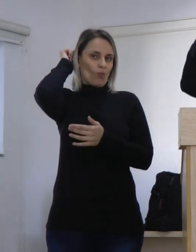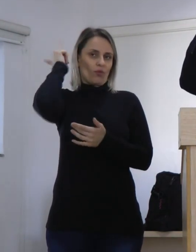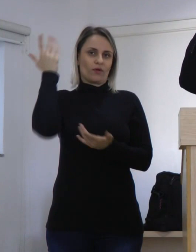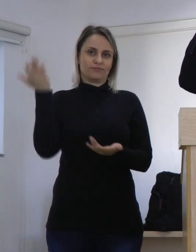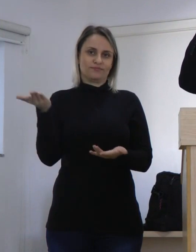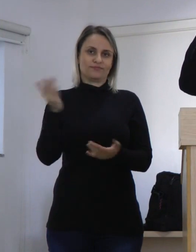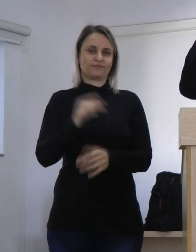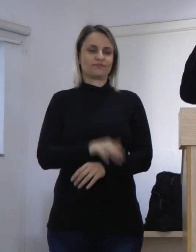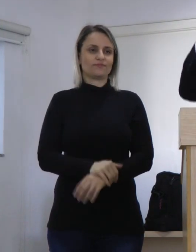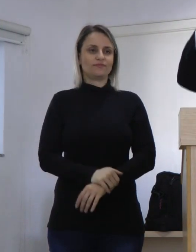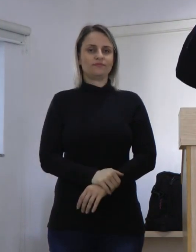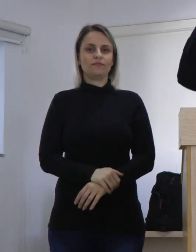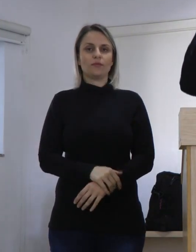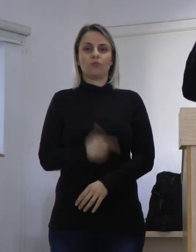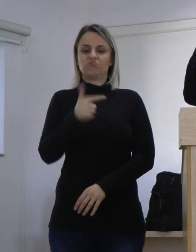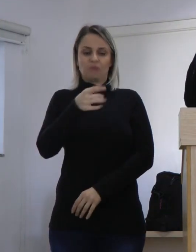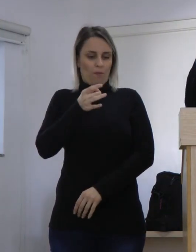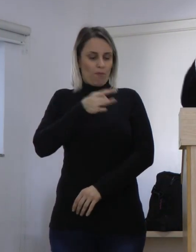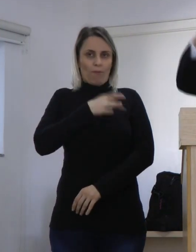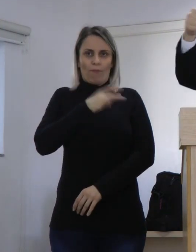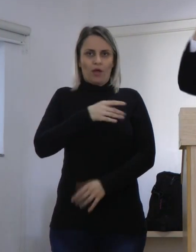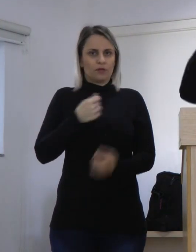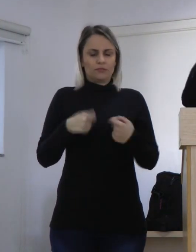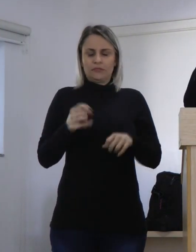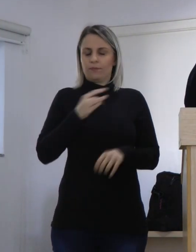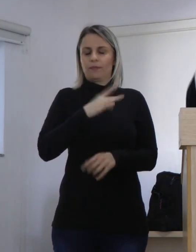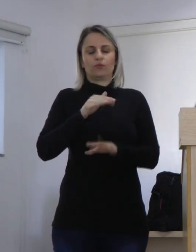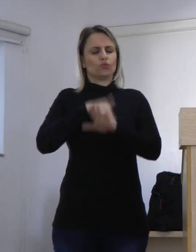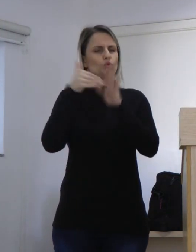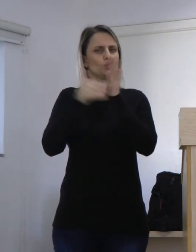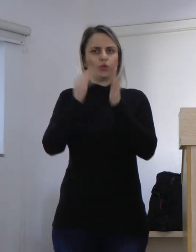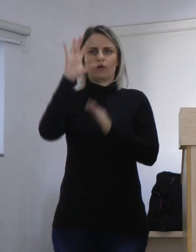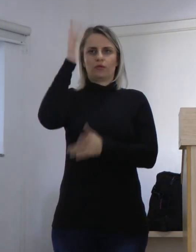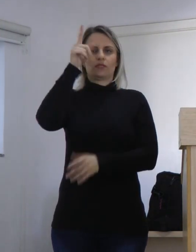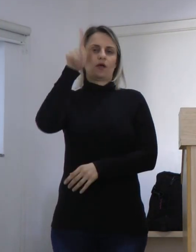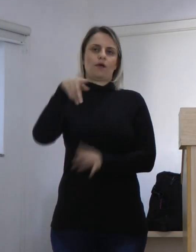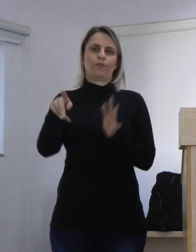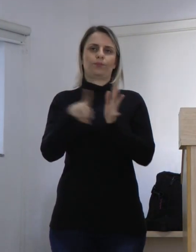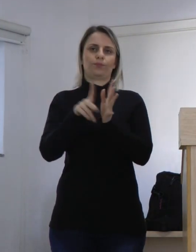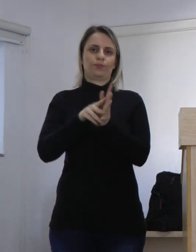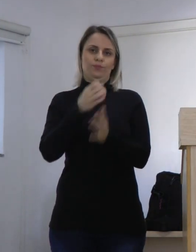Então a gente não tem o que temer, tudo que nos acontecer é para o nosso bem.